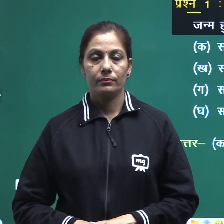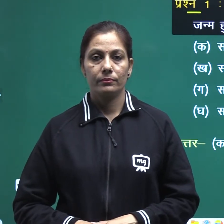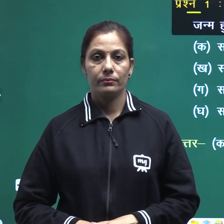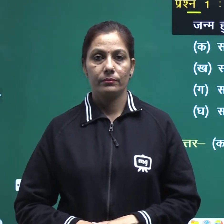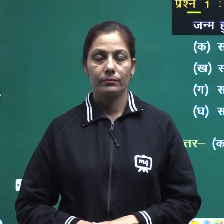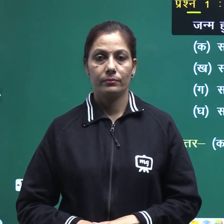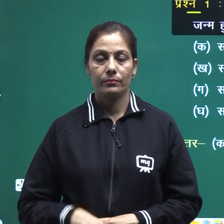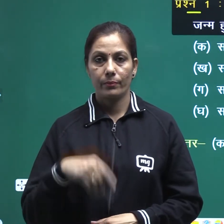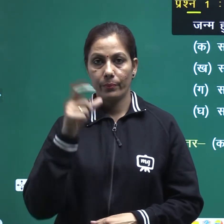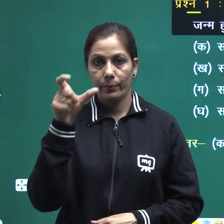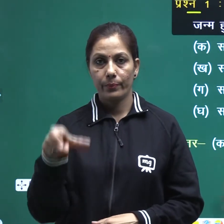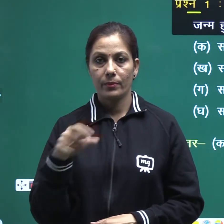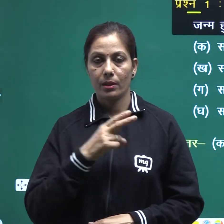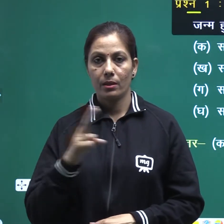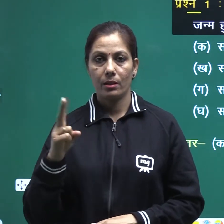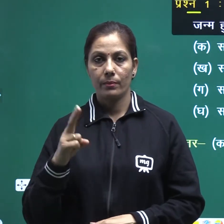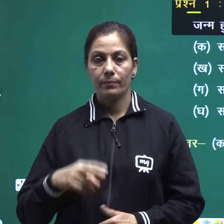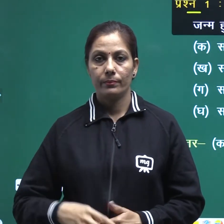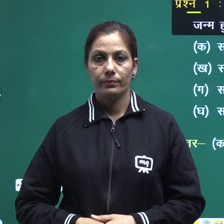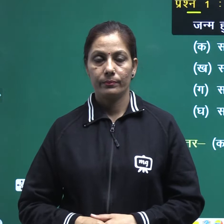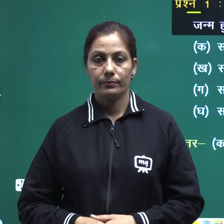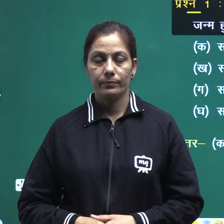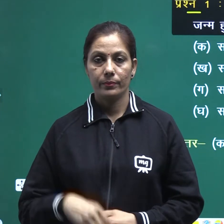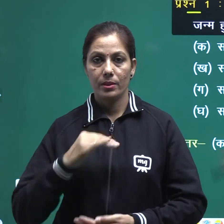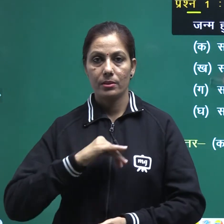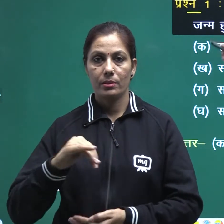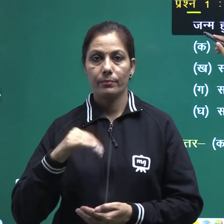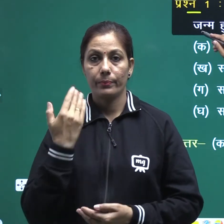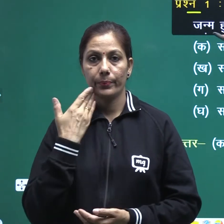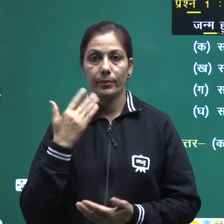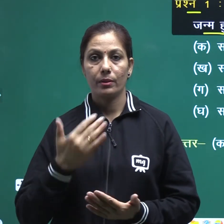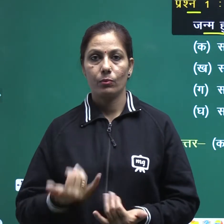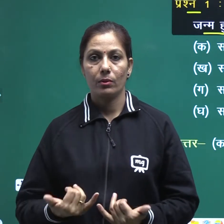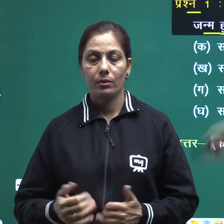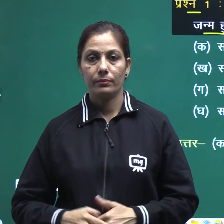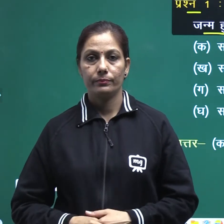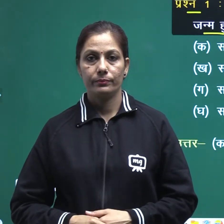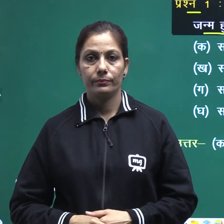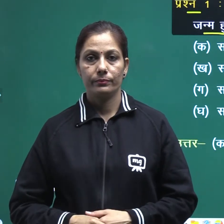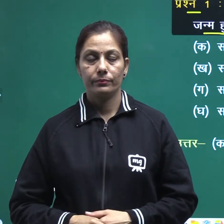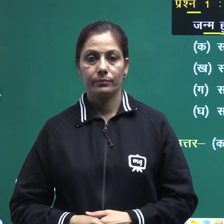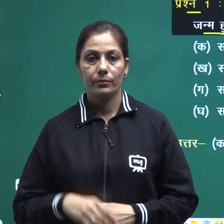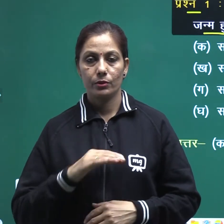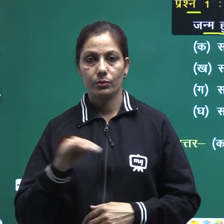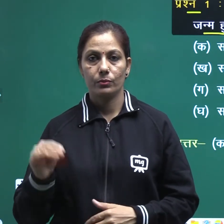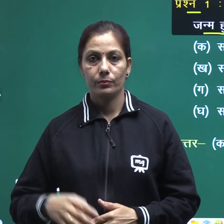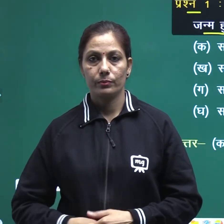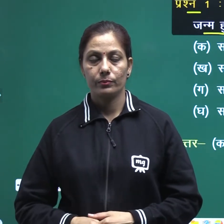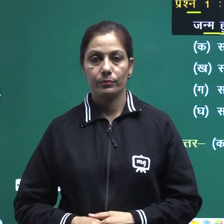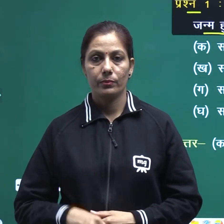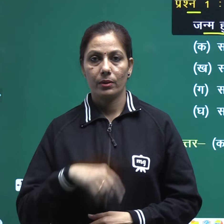श्री रामनरेश त्रिपाठी का का जन्म हुआ है कि बच्चों